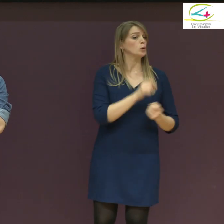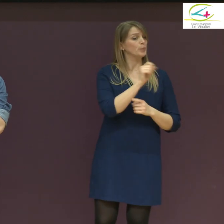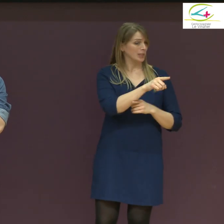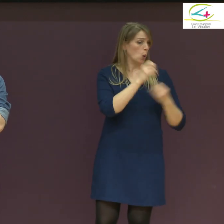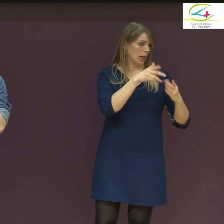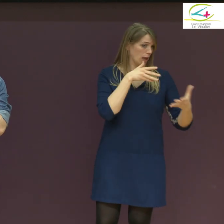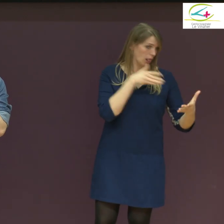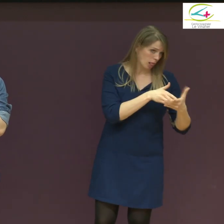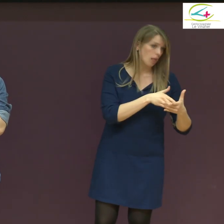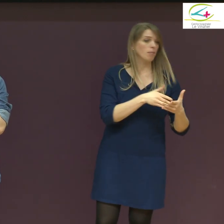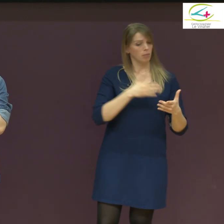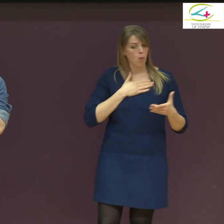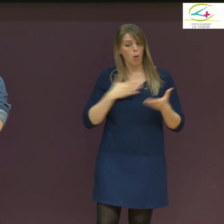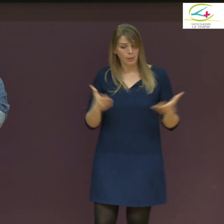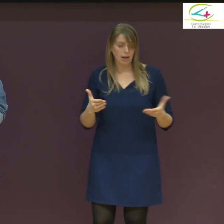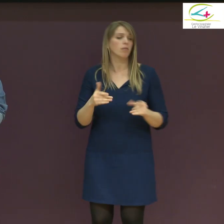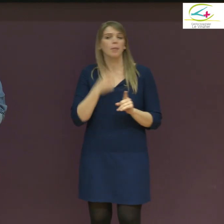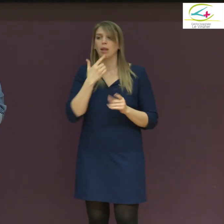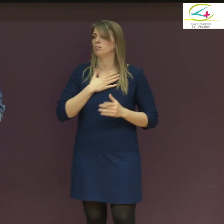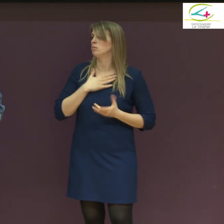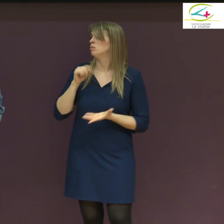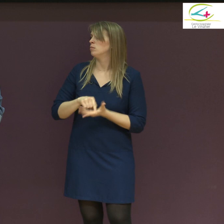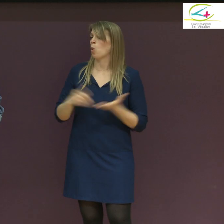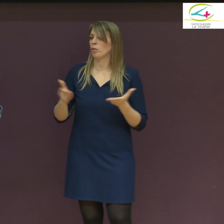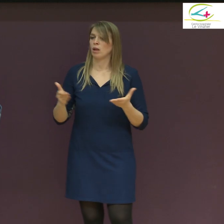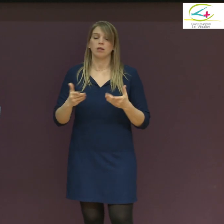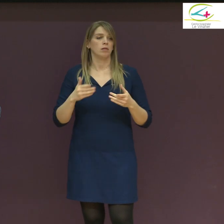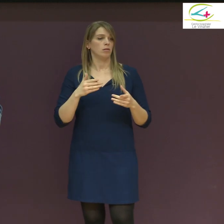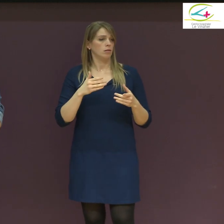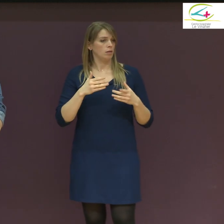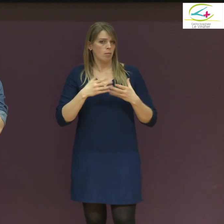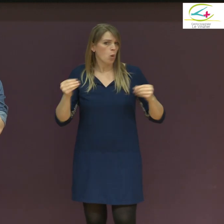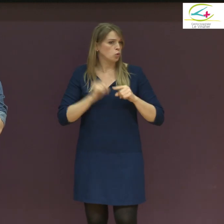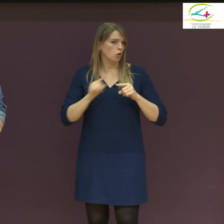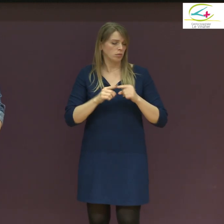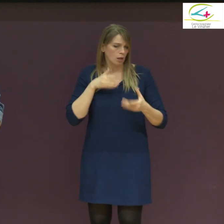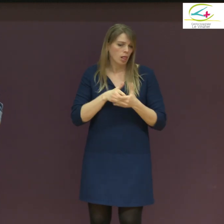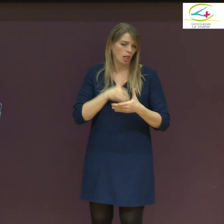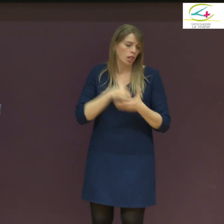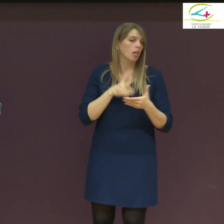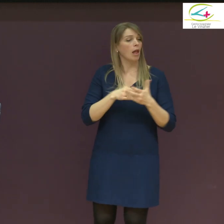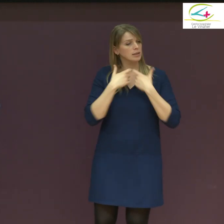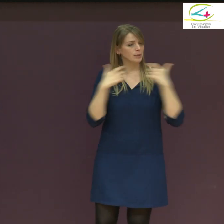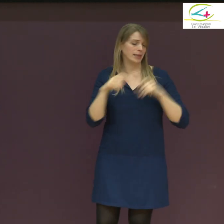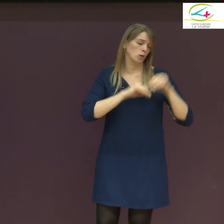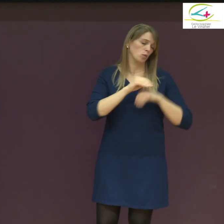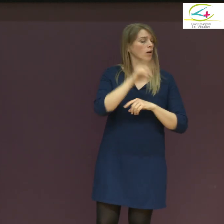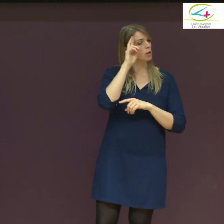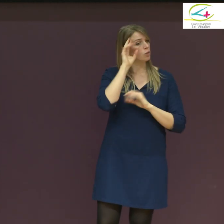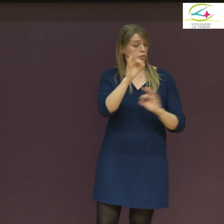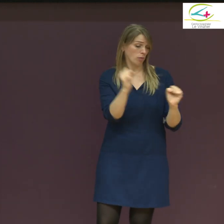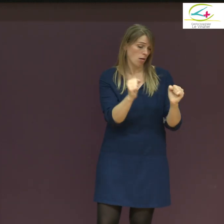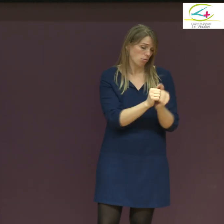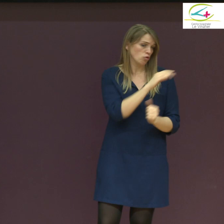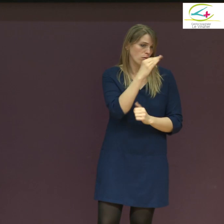lesquelles aujourd'hui, dans mon hôpital, et encore je ne parle que de mon hôpital, on a beaucoup de difficultés d'accessibilité aux soins. Entièrement,